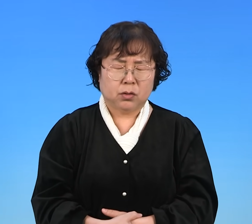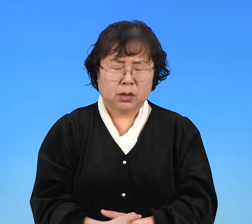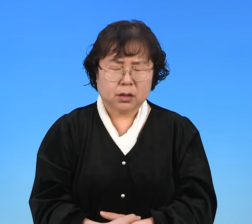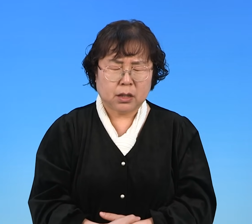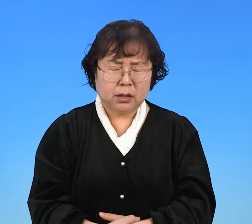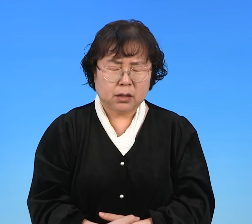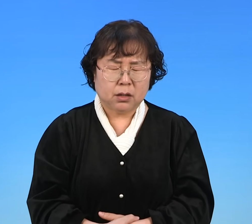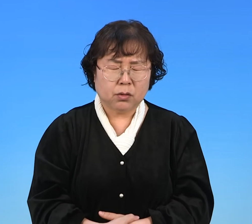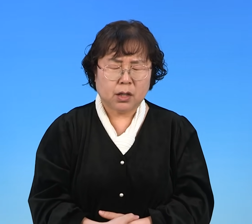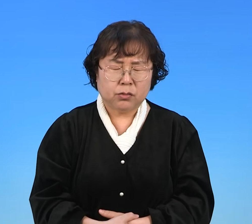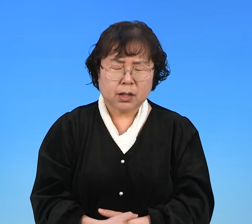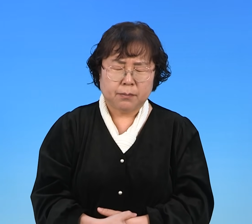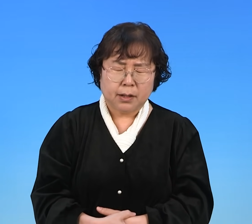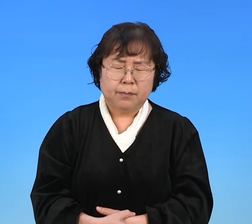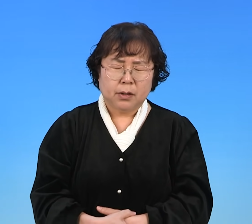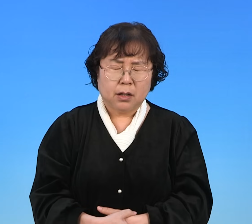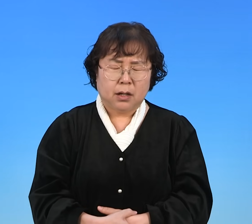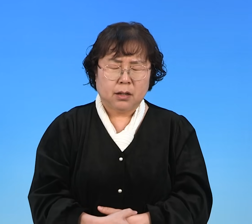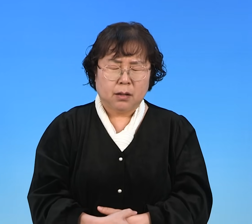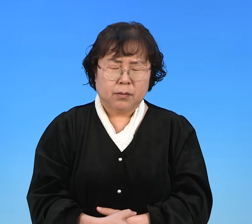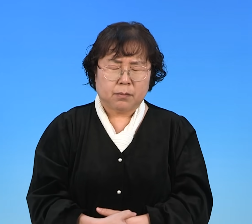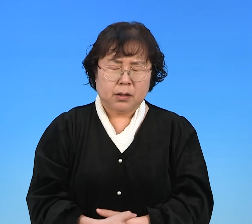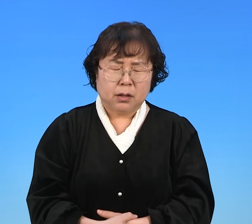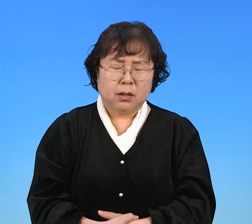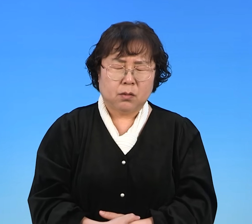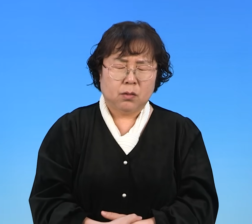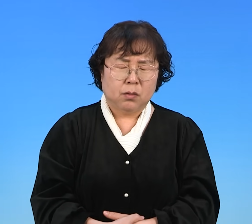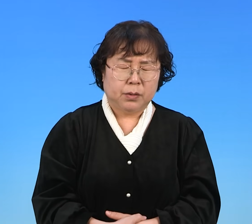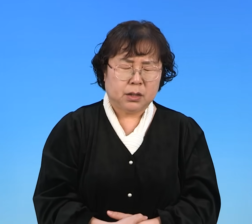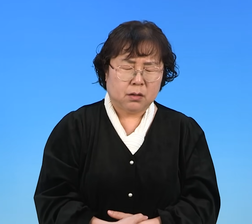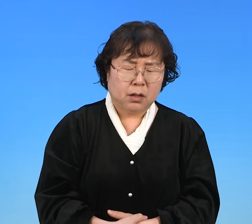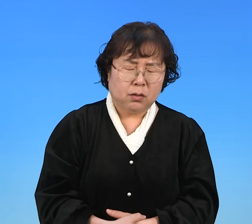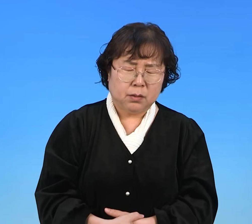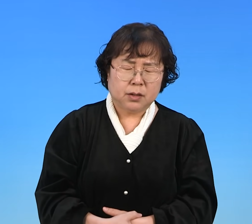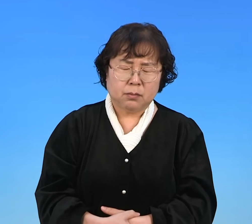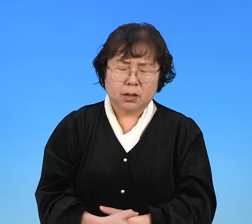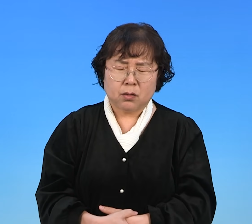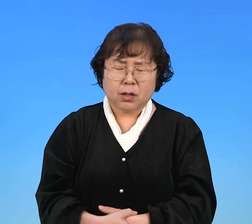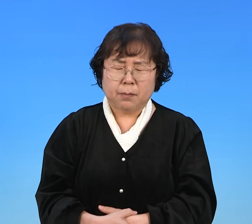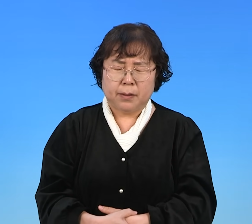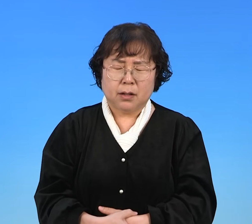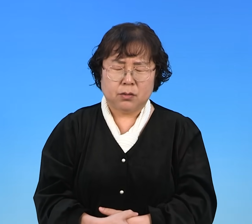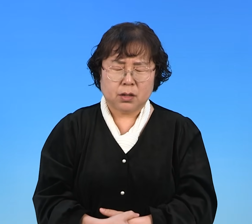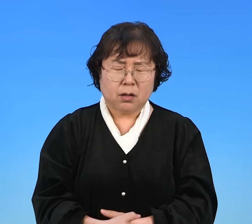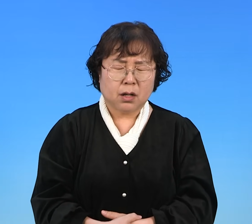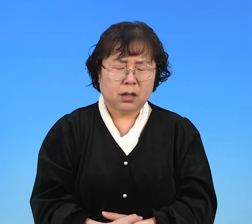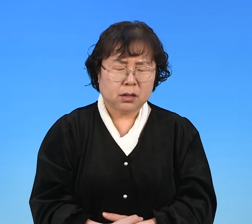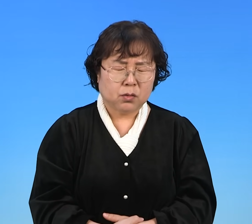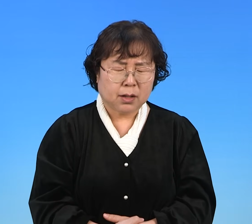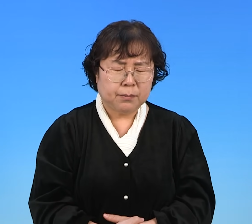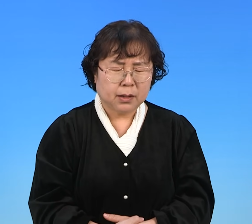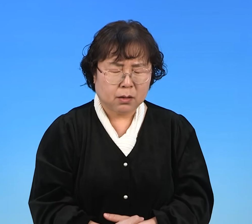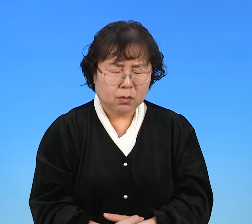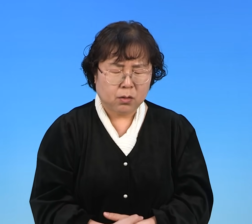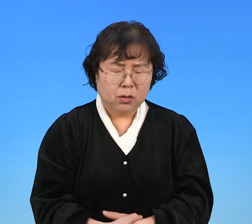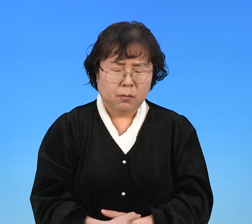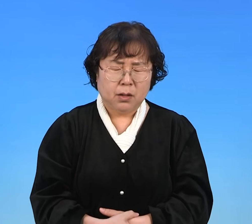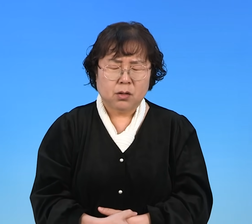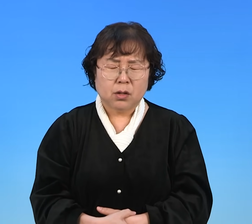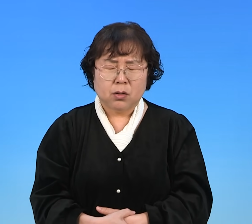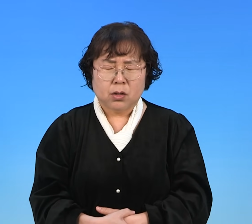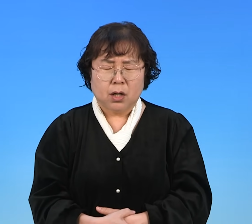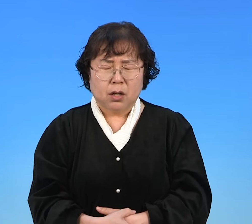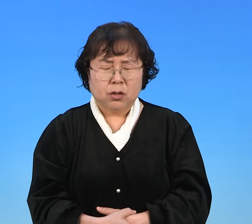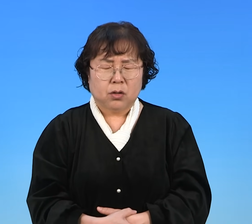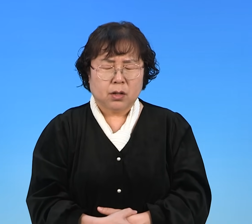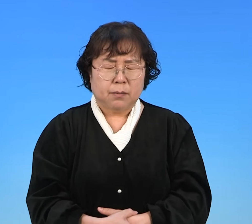마음에 주님을 찬양하기 원합니다. 하나님의 인자하심을 바라는 자들, 하나님의 한결같은 사랑을 바라는 자들, 이러한 모두의 바라는 그가